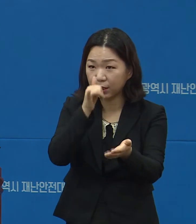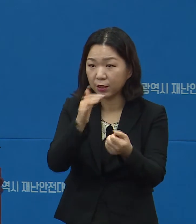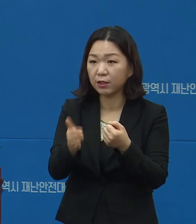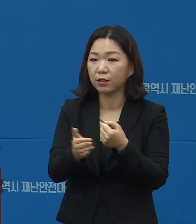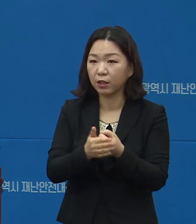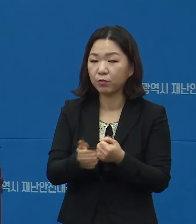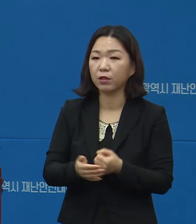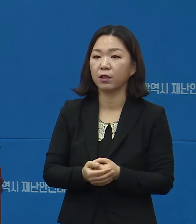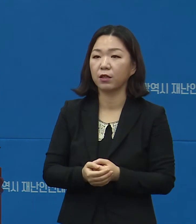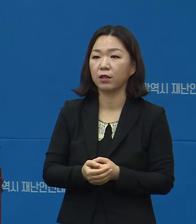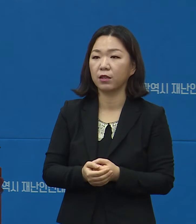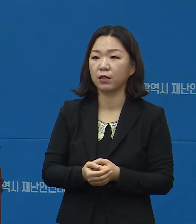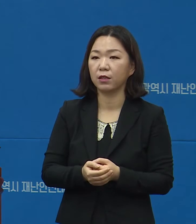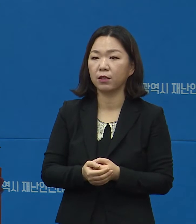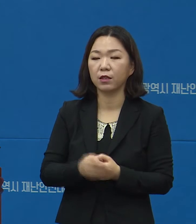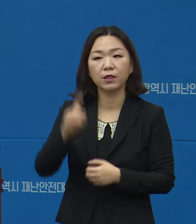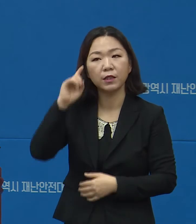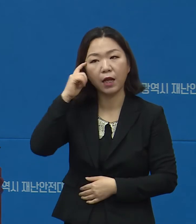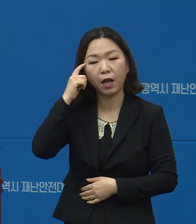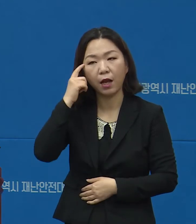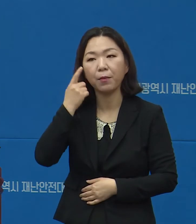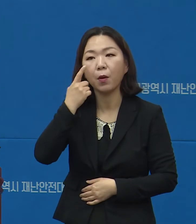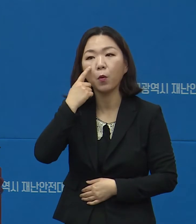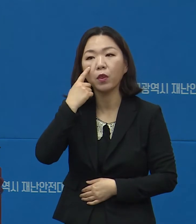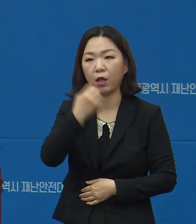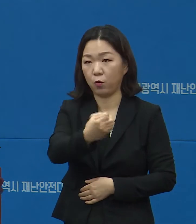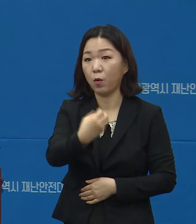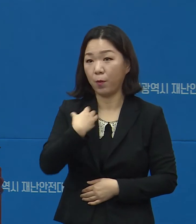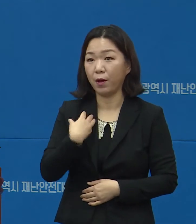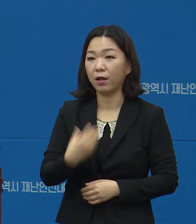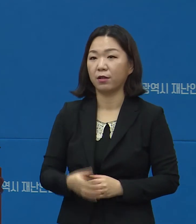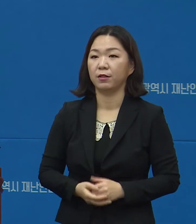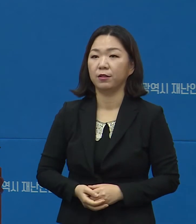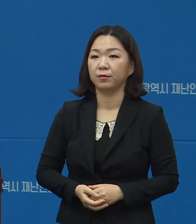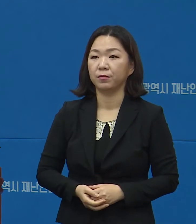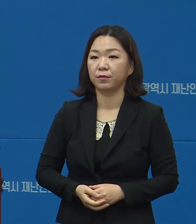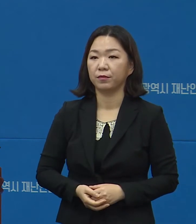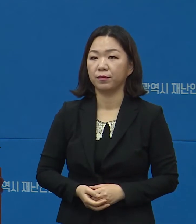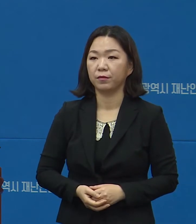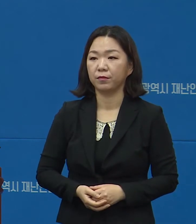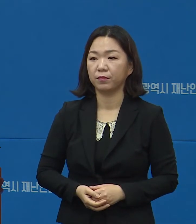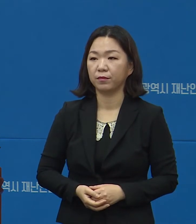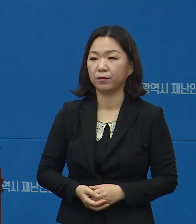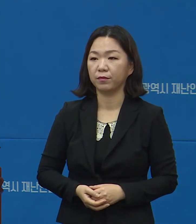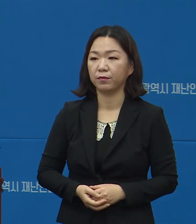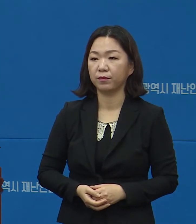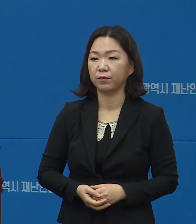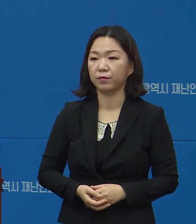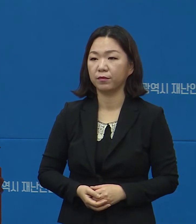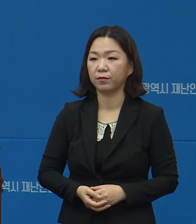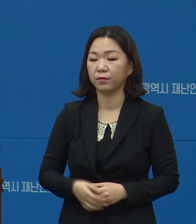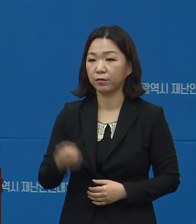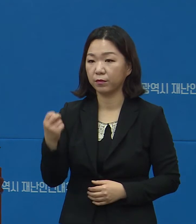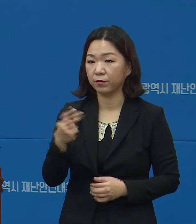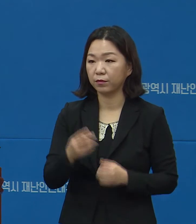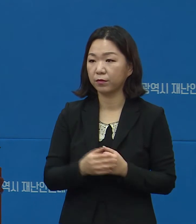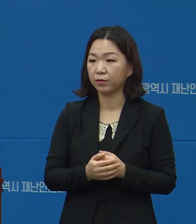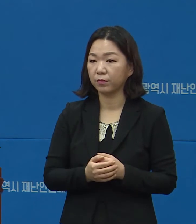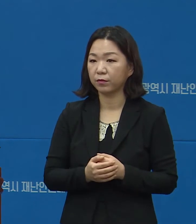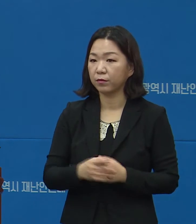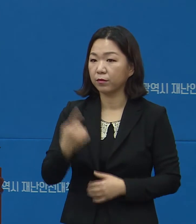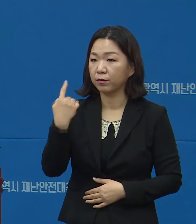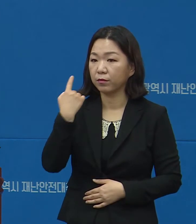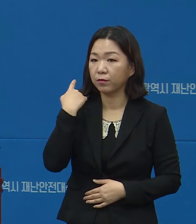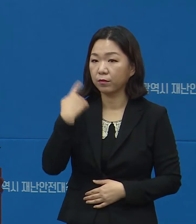경북의 요청이 있을 경우에 긍정적으로 검토하겠다라고 말씀을 하신 걸로 알고 있습니다. 그리고